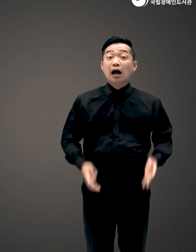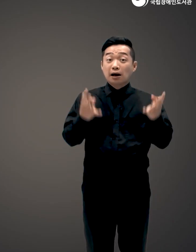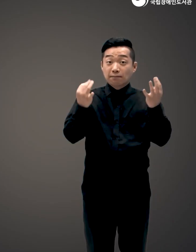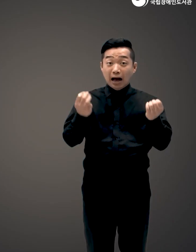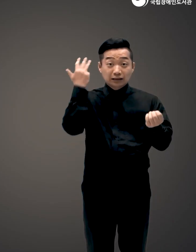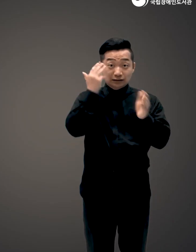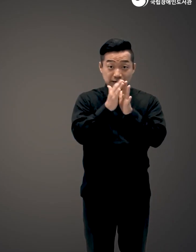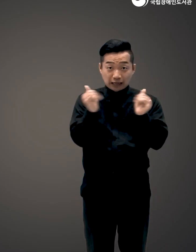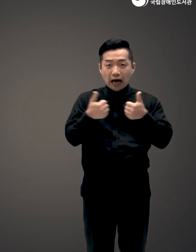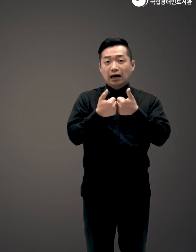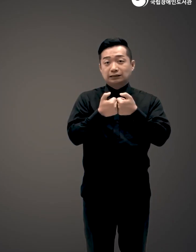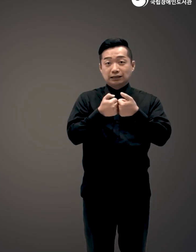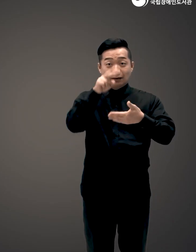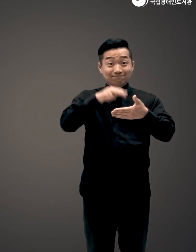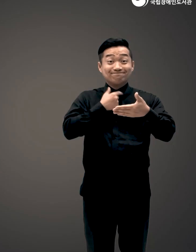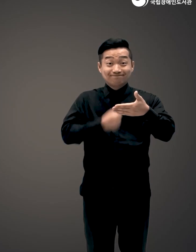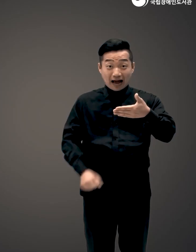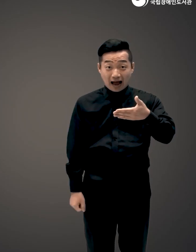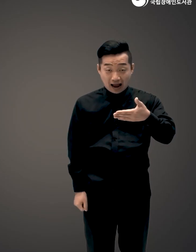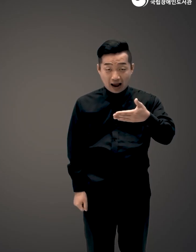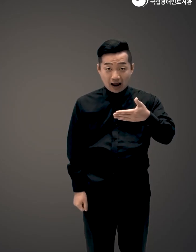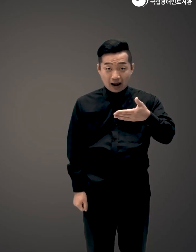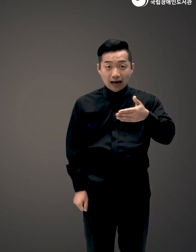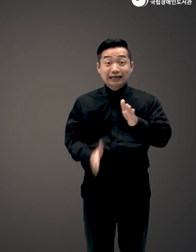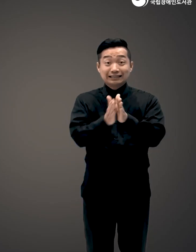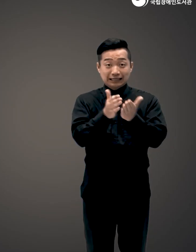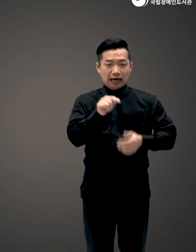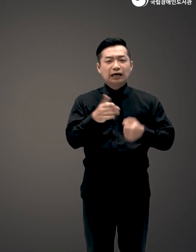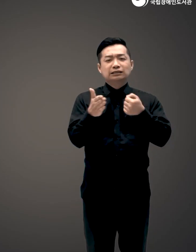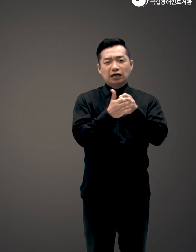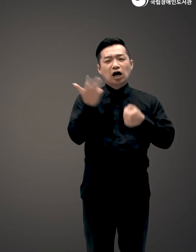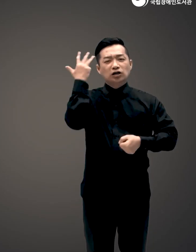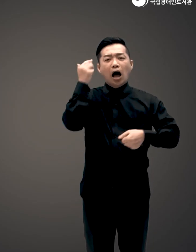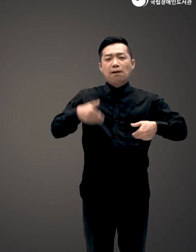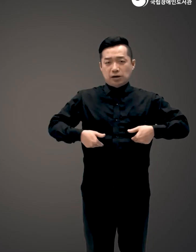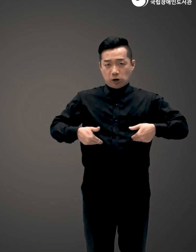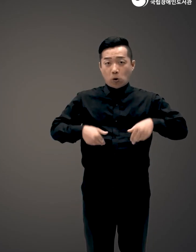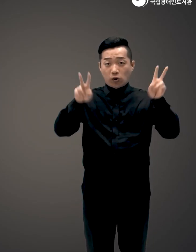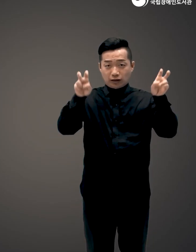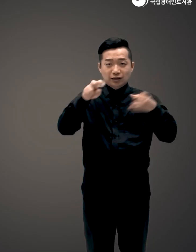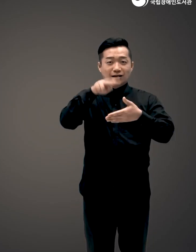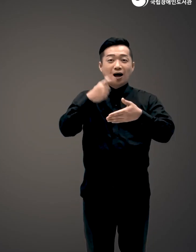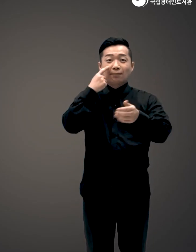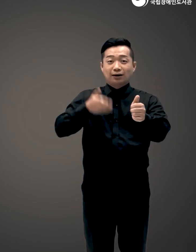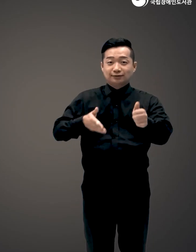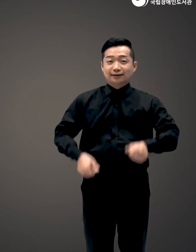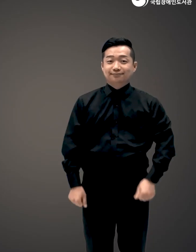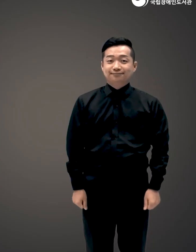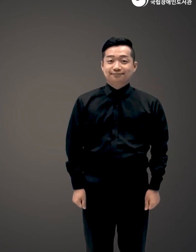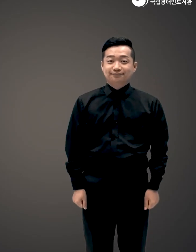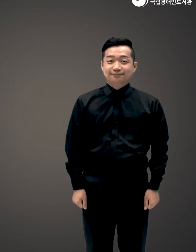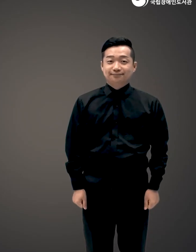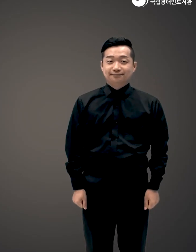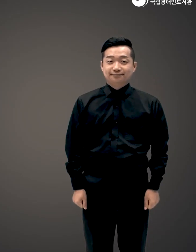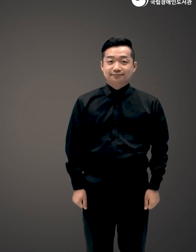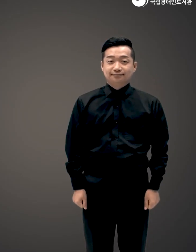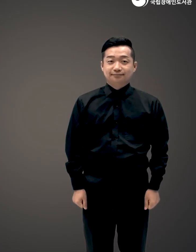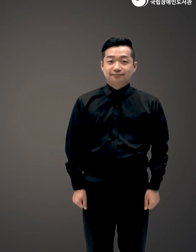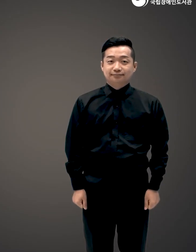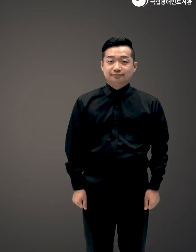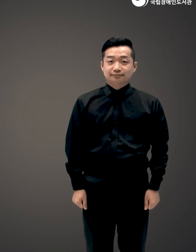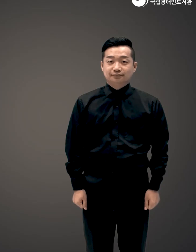더 많은 철학자들의 상담을 보시고 싶으시다면 책 그래서 철학이 필요해를 읽어보시면 됩니다.